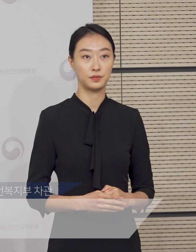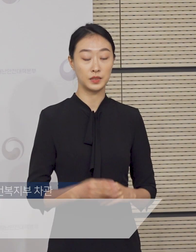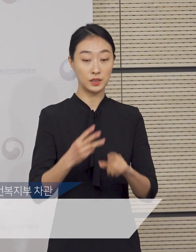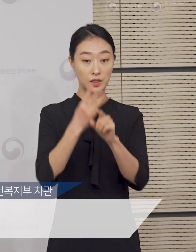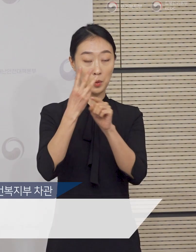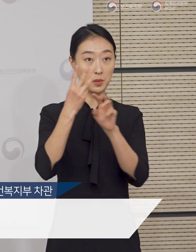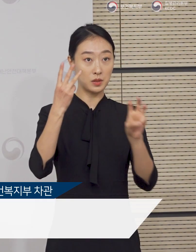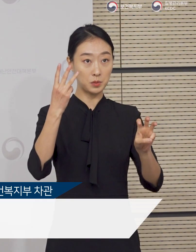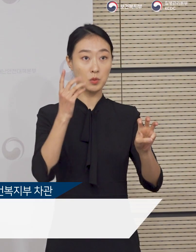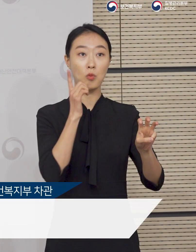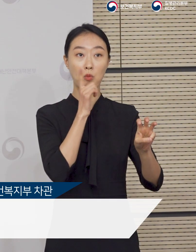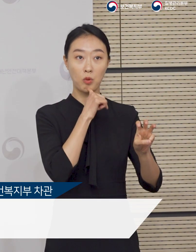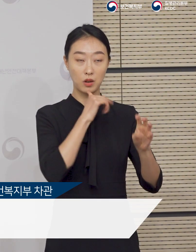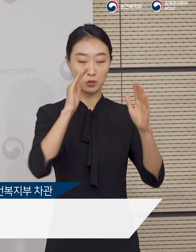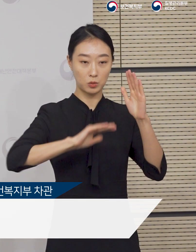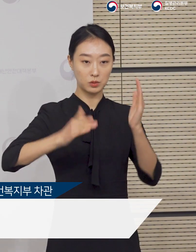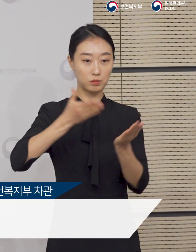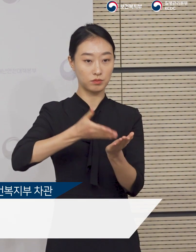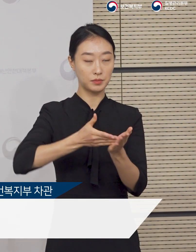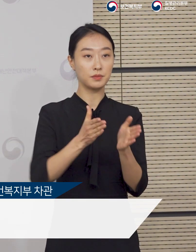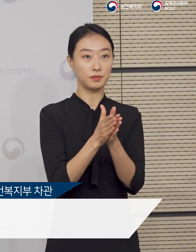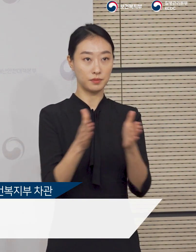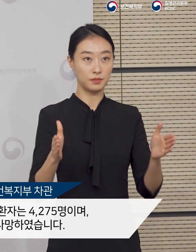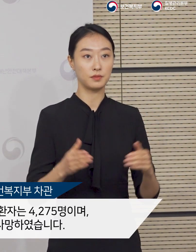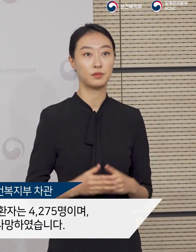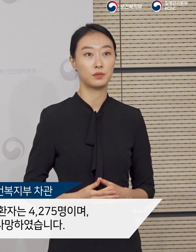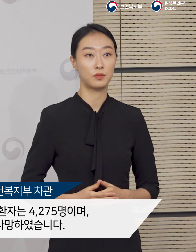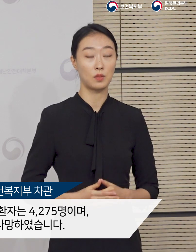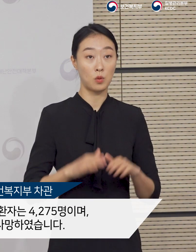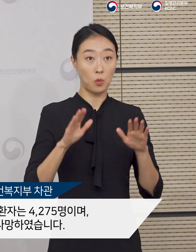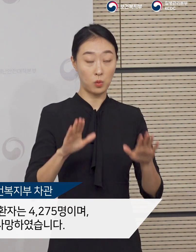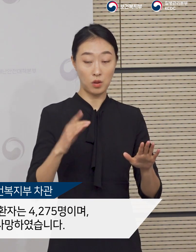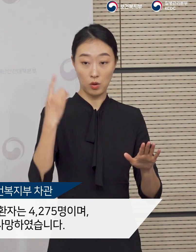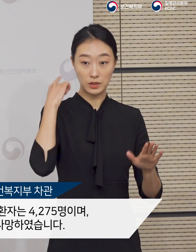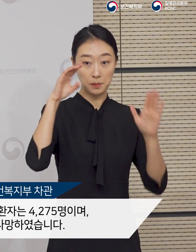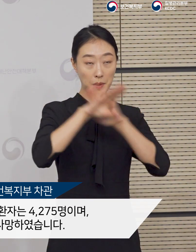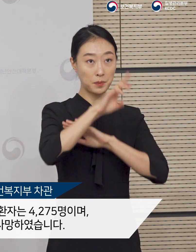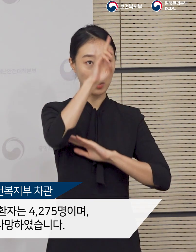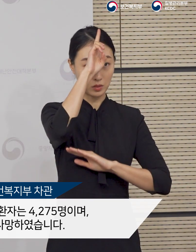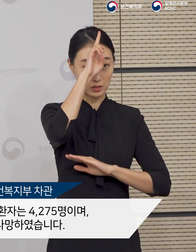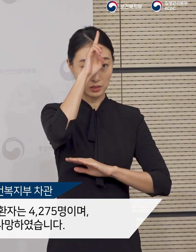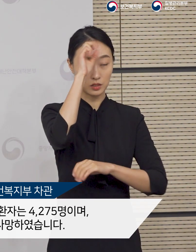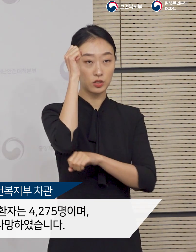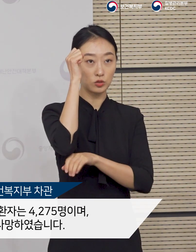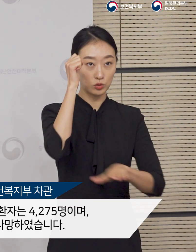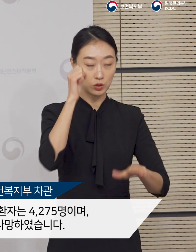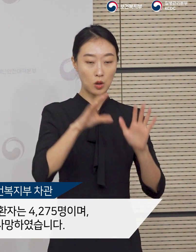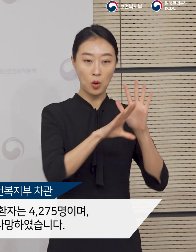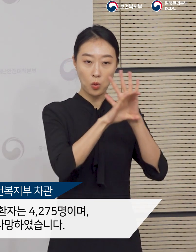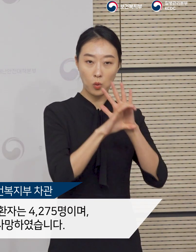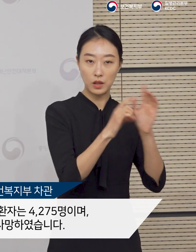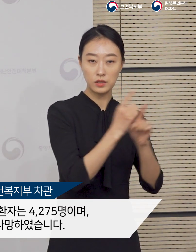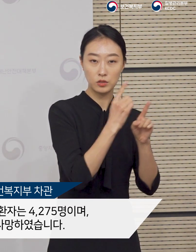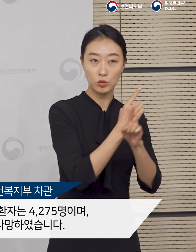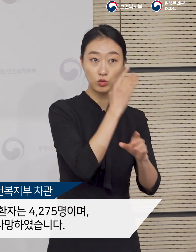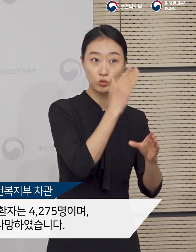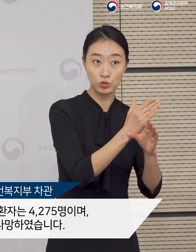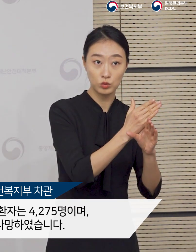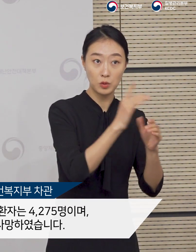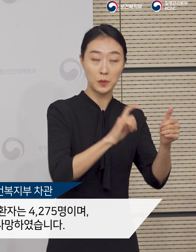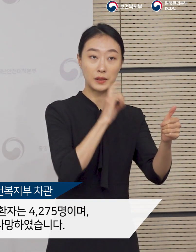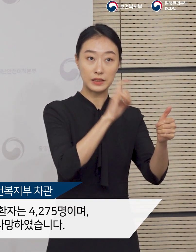3월 30일 월요일 정리브리핑을 시작하겠습니다. 오늘 0시를 기준으로 코로나19로 치료받고 있는 환자는